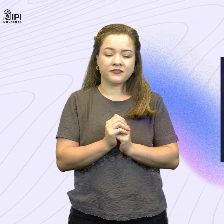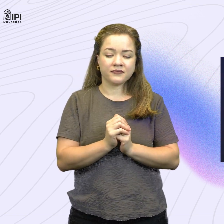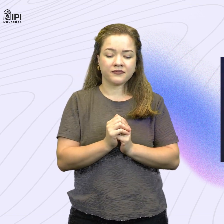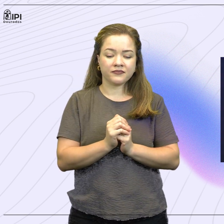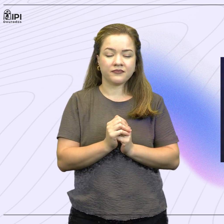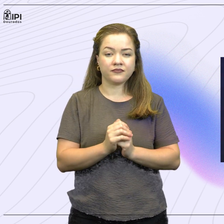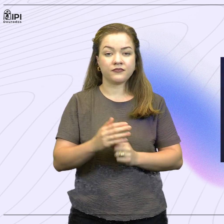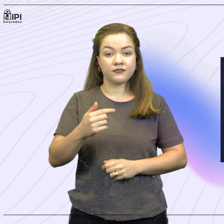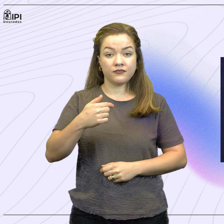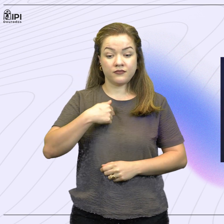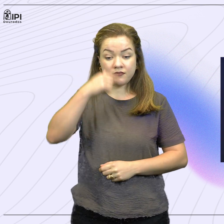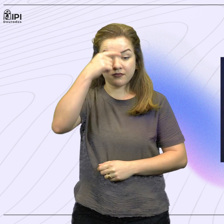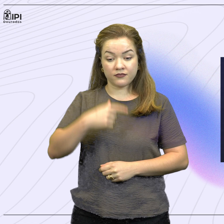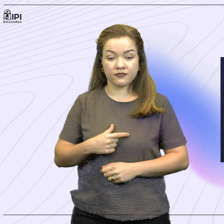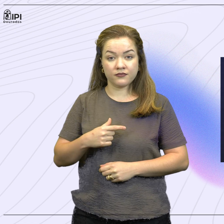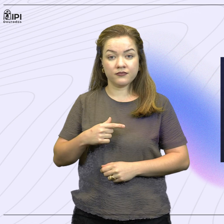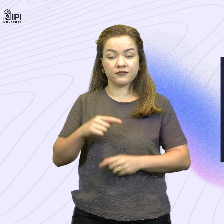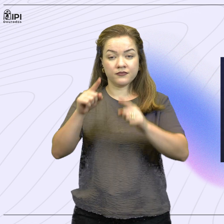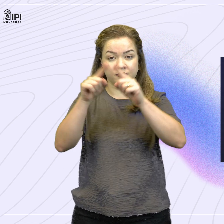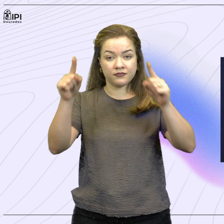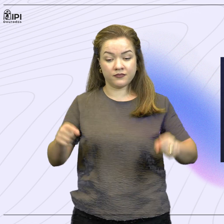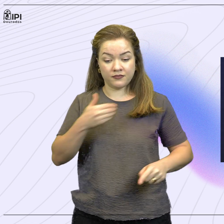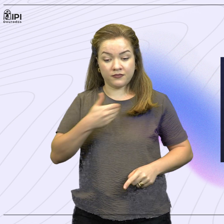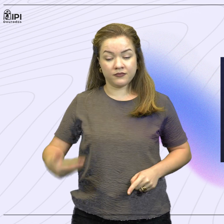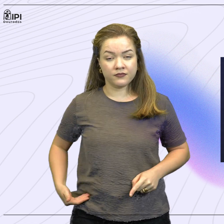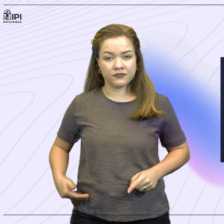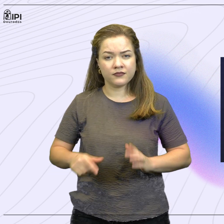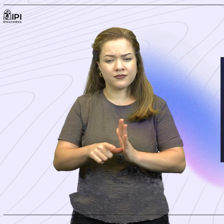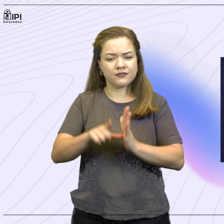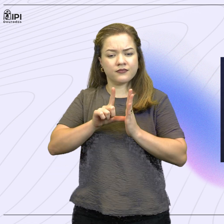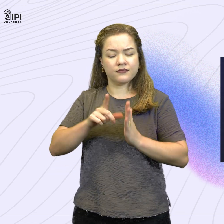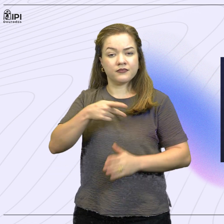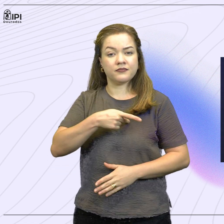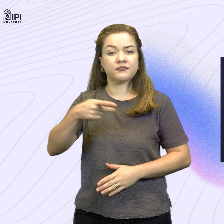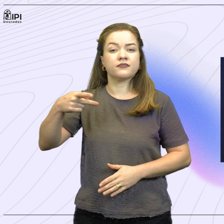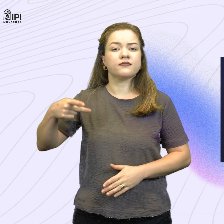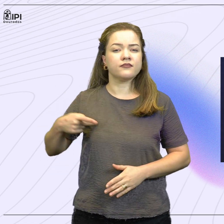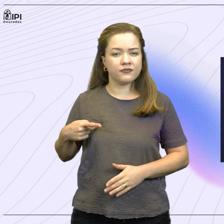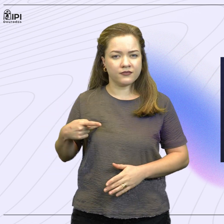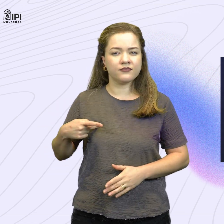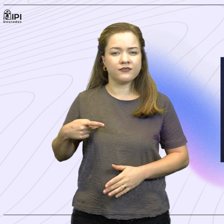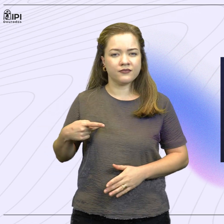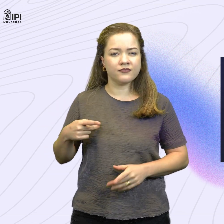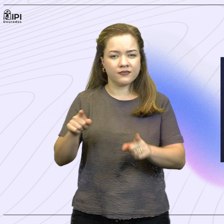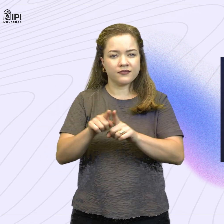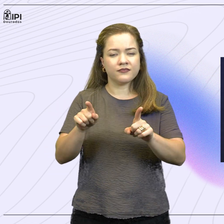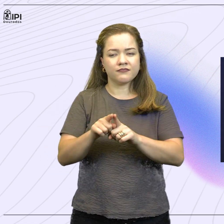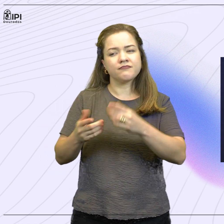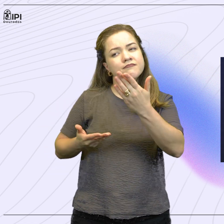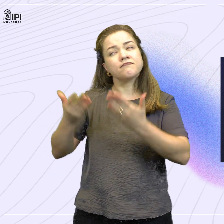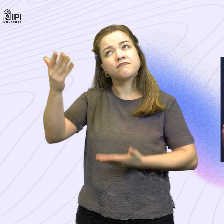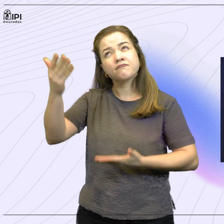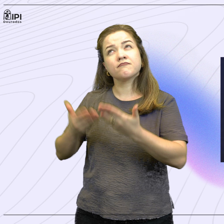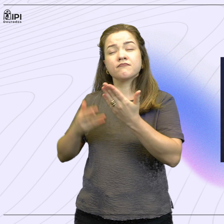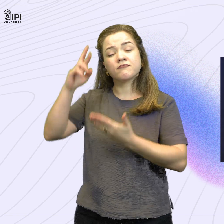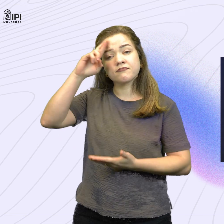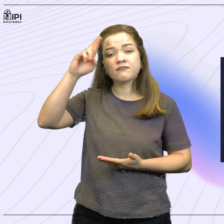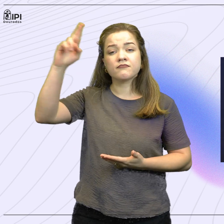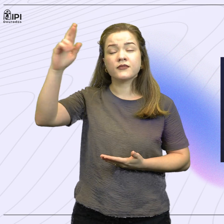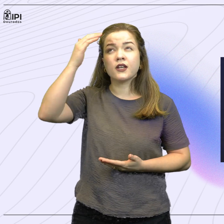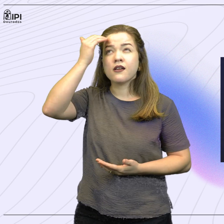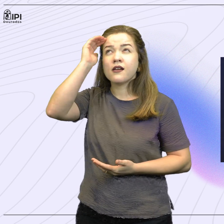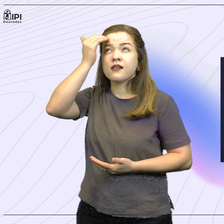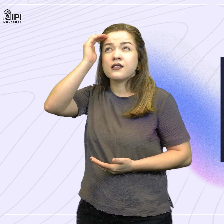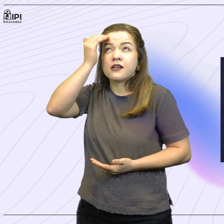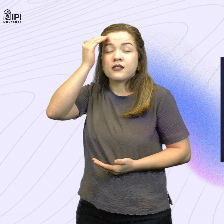Como servidor público e antes como pastor, sou ordenado desde 2021, então eu sempre busquei servir ao Senhor e assim entender a vontade